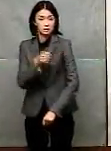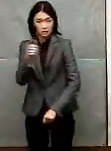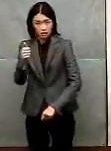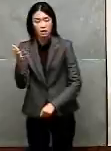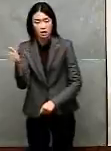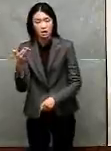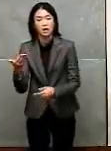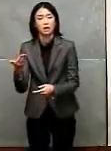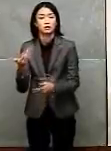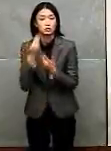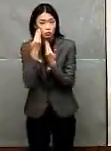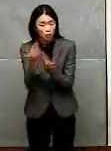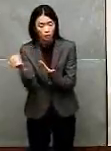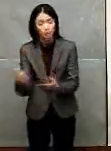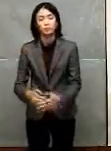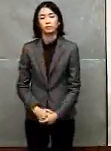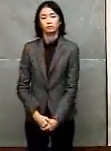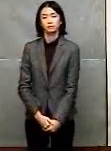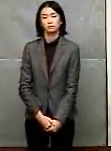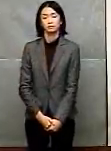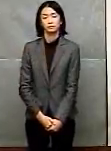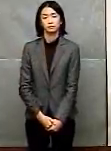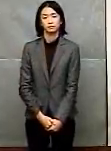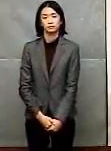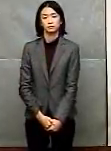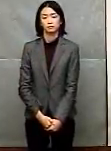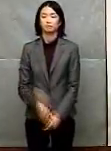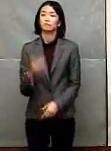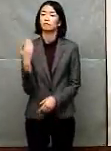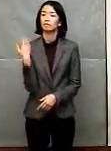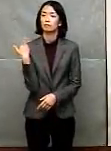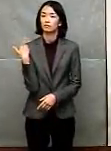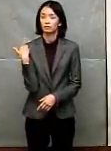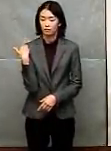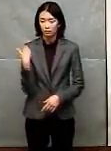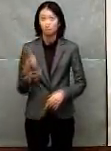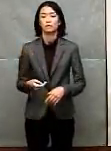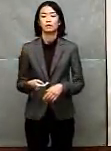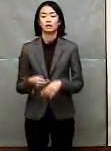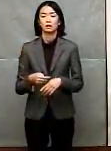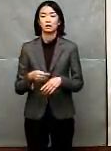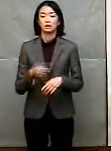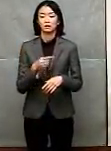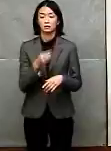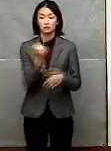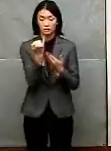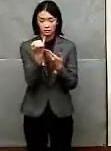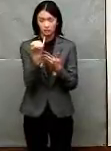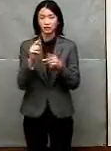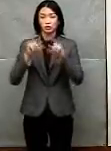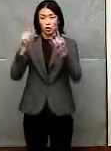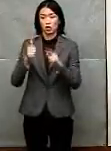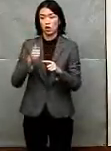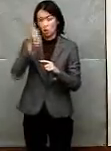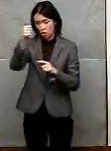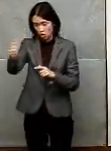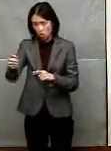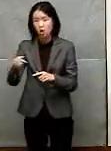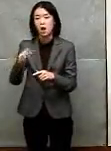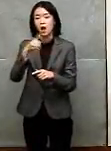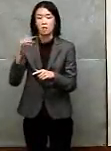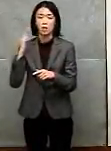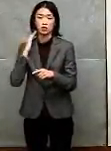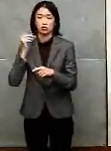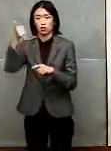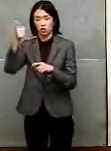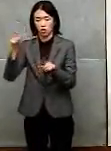時事通信の梅崎と申します。よろしくお願いします。はい、先日報道機関の方に知事が上京された際に安倍総理とお会いになった写真を提供い